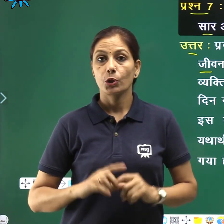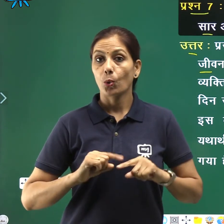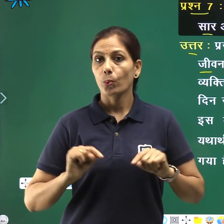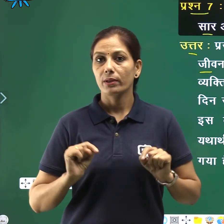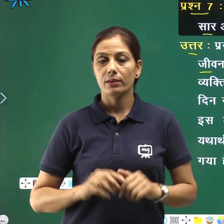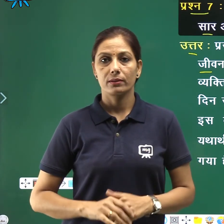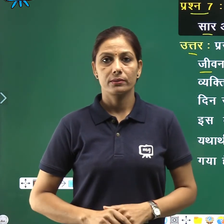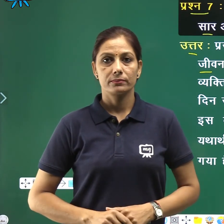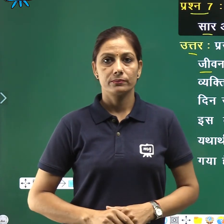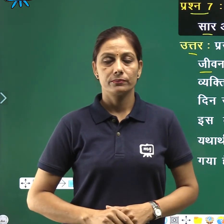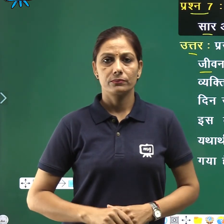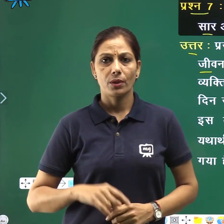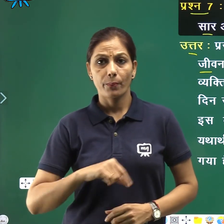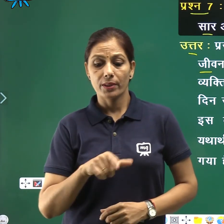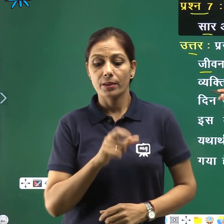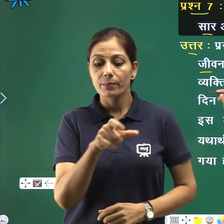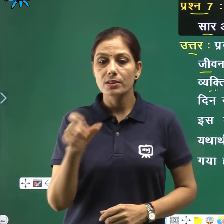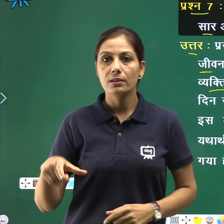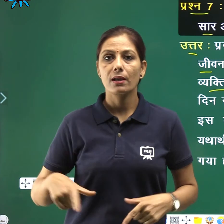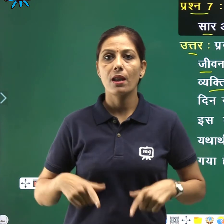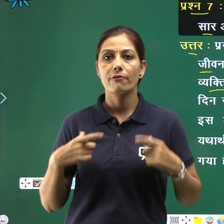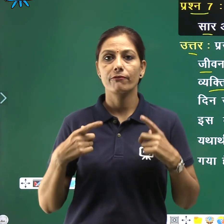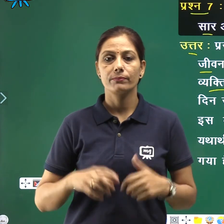क्योंकि प्रत्येक व्यक्ति का जीवन